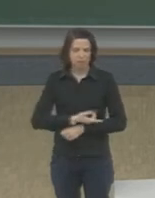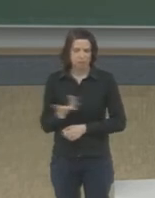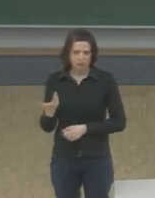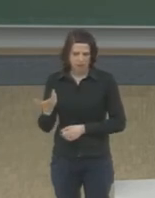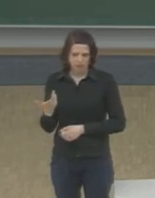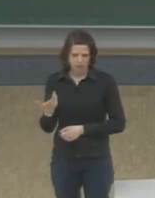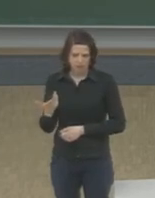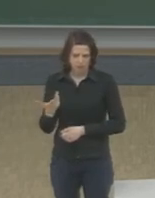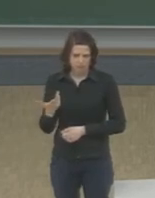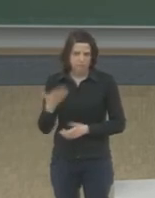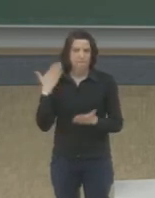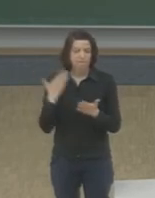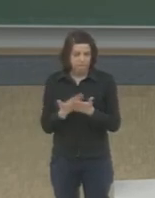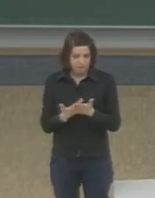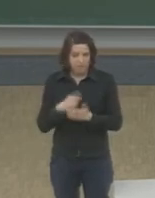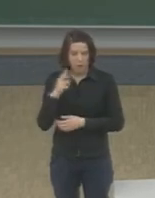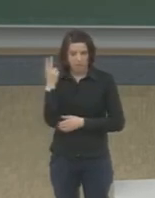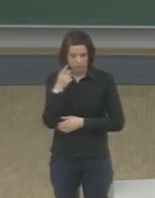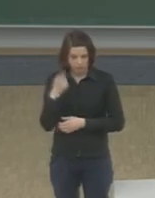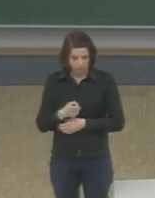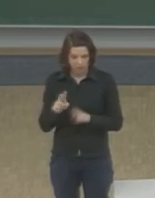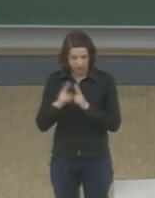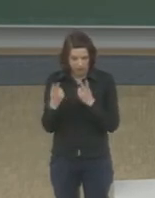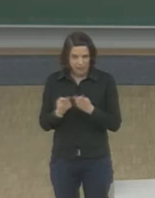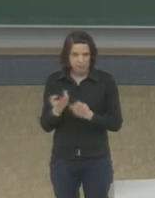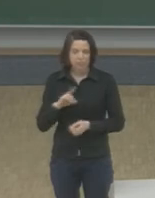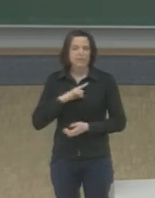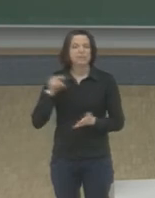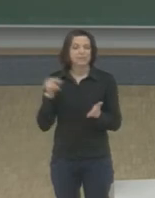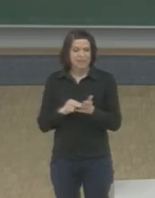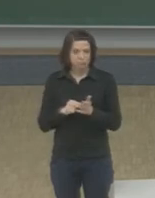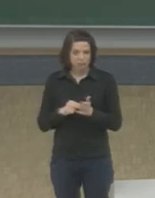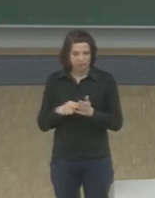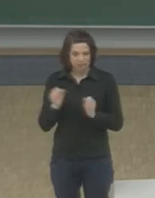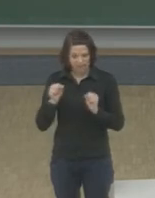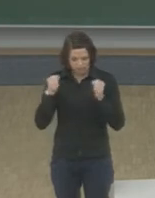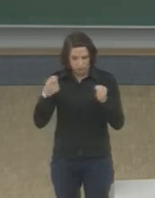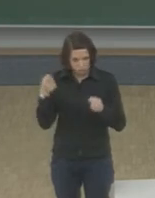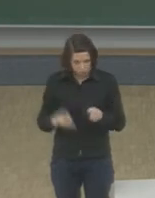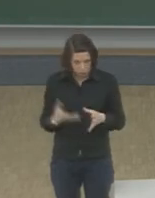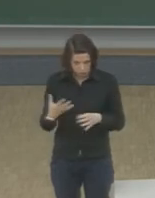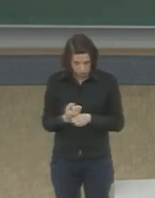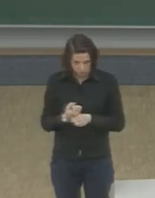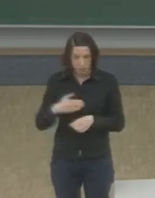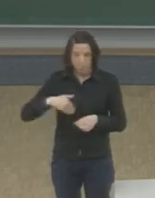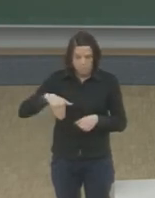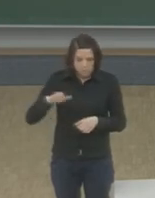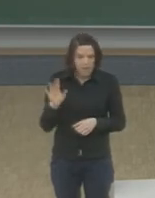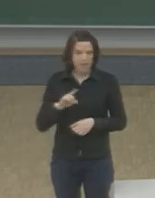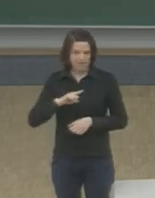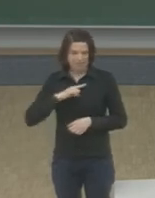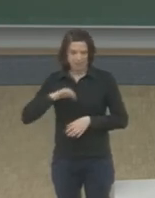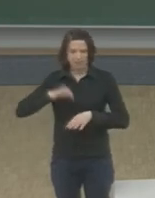also auch dahingehend zu verstehen, ganz generell mehr Selbstständigkeit anzustreben, mehr entdecken